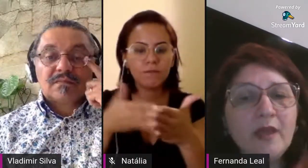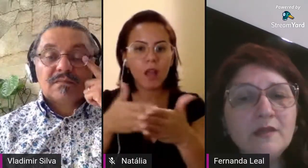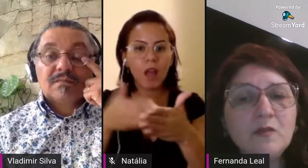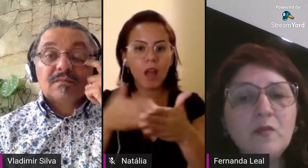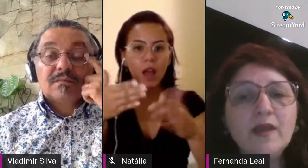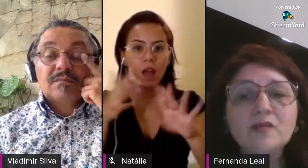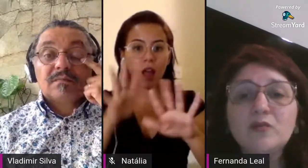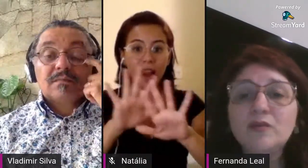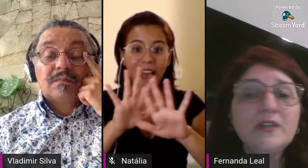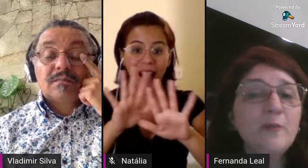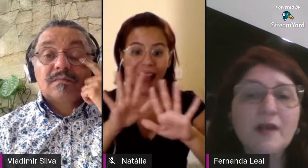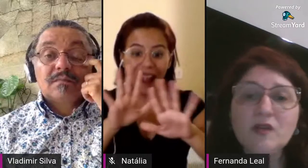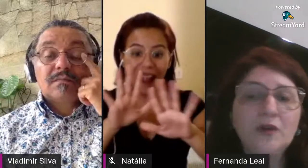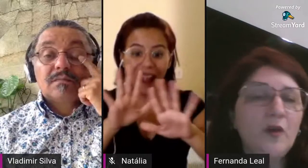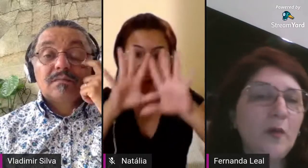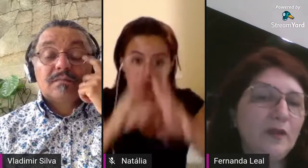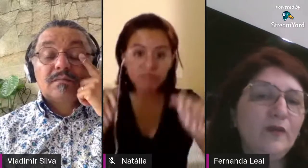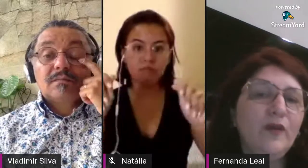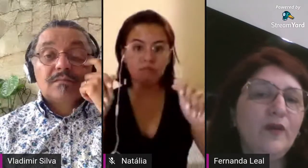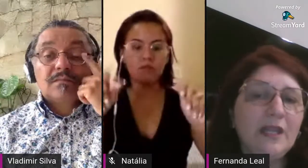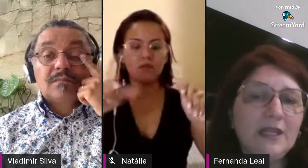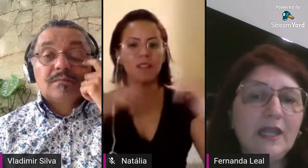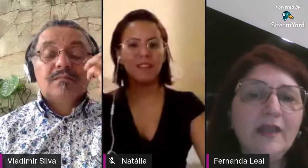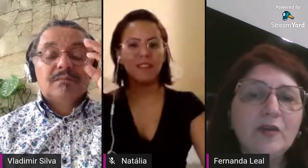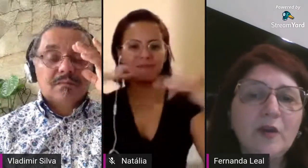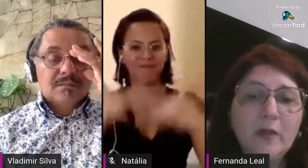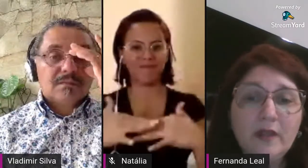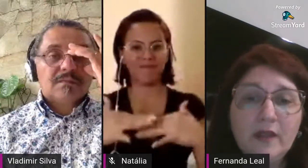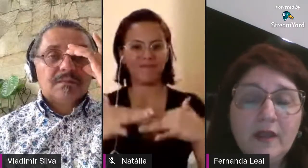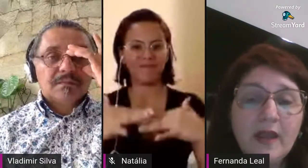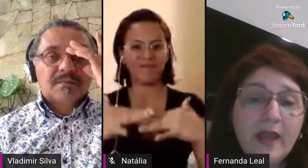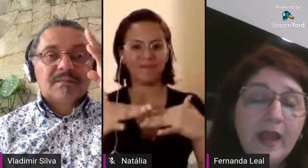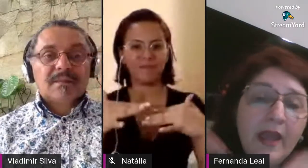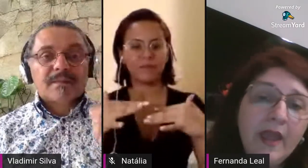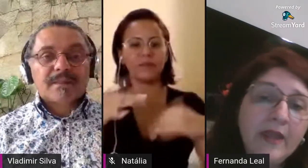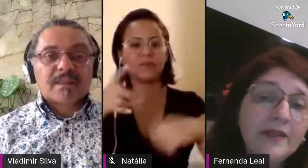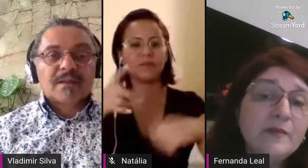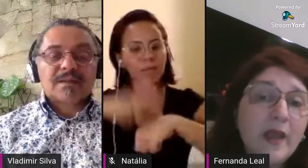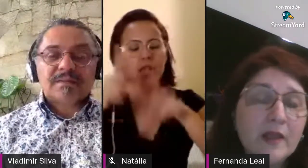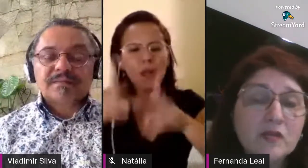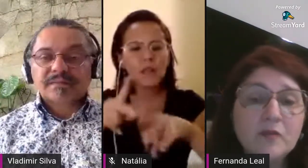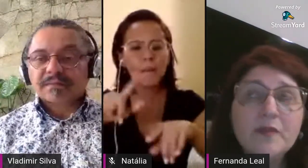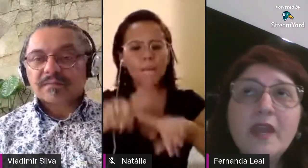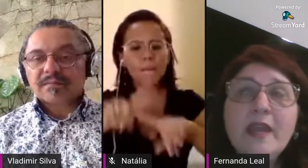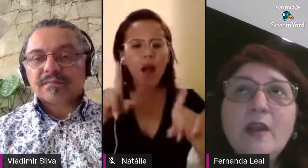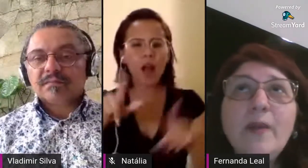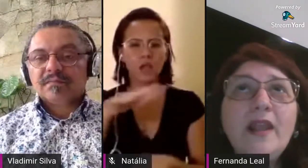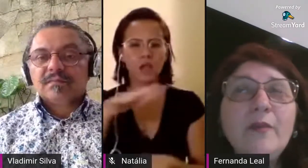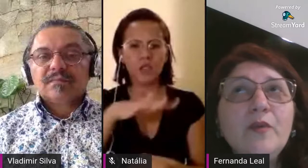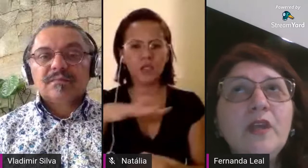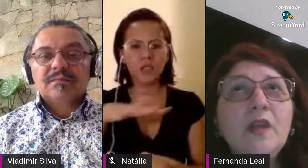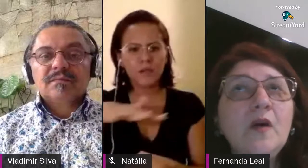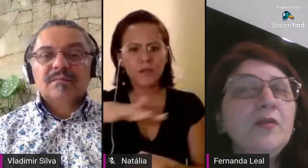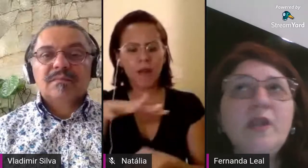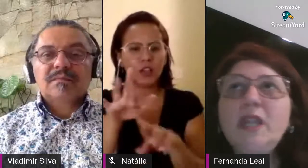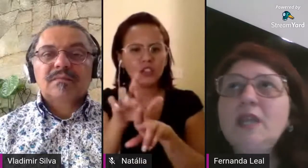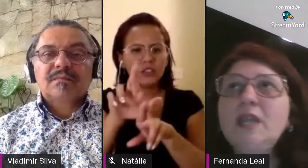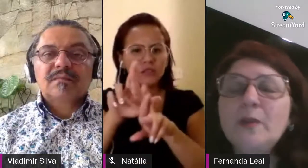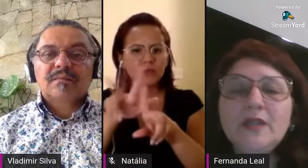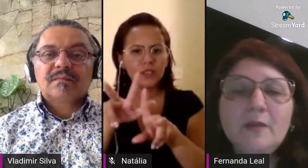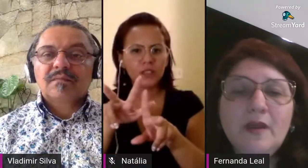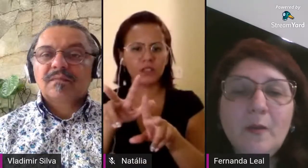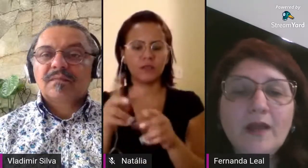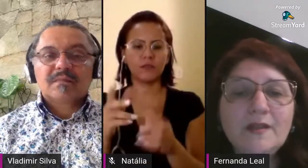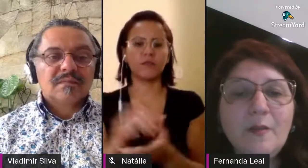é o mesmo, mas o espaço é totalmente diferente, né? Totalmente disperso. E eu me lembro que, logo no